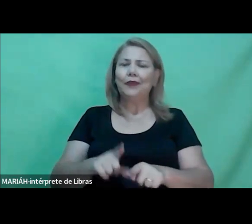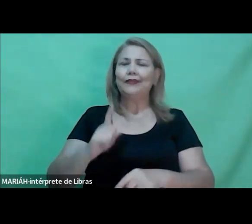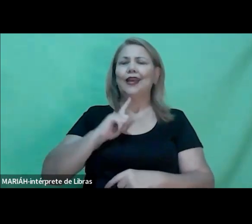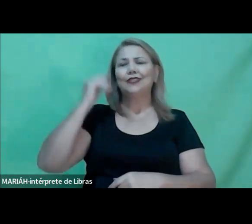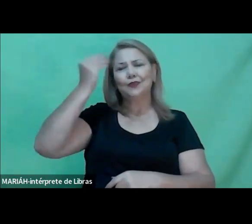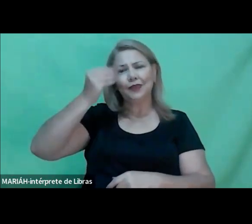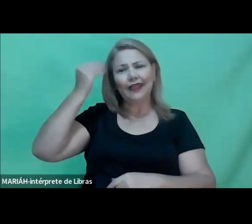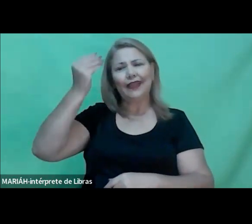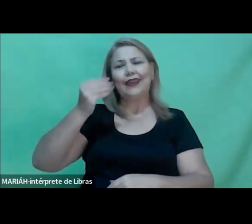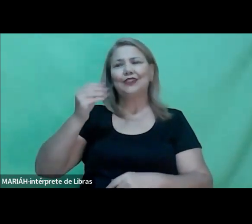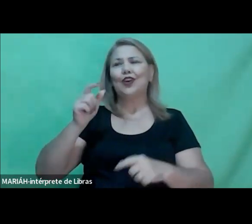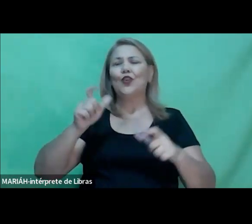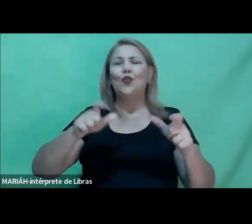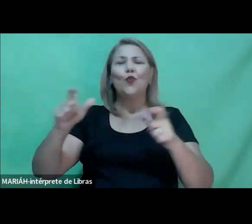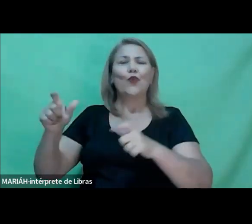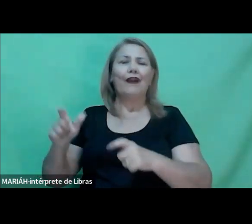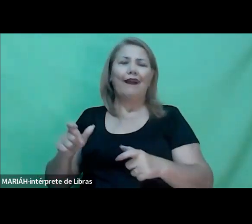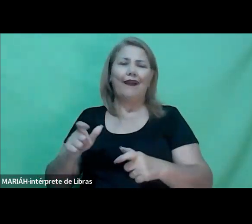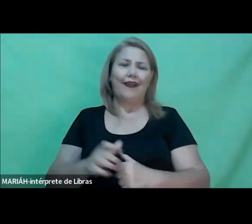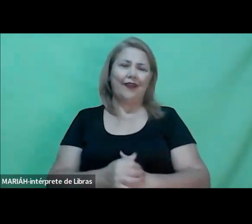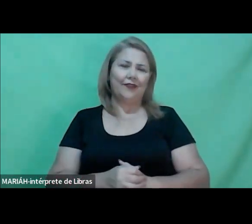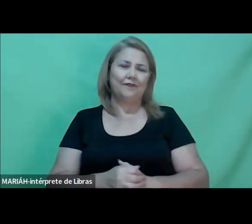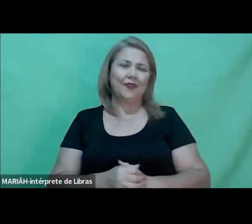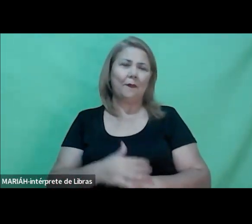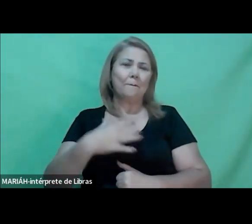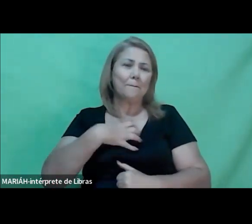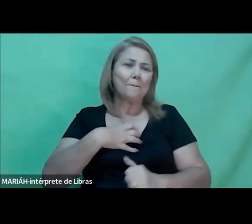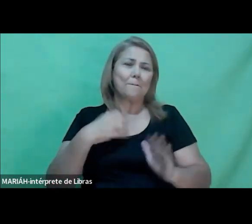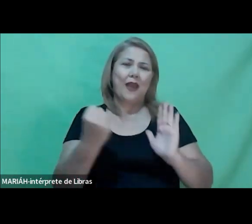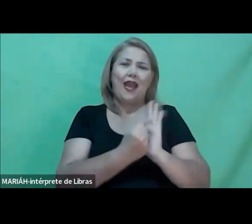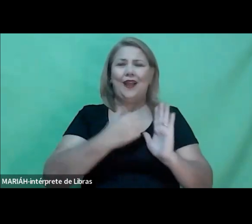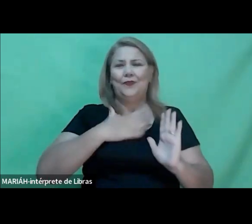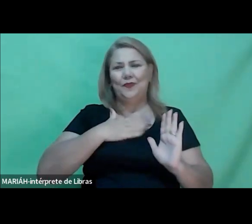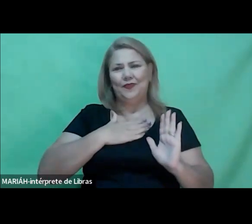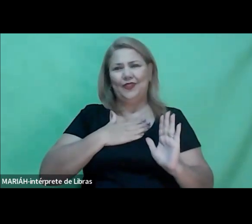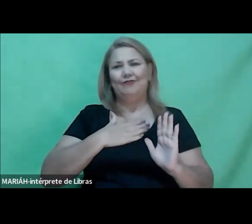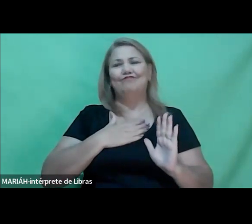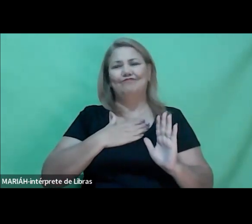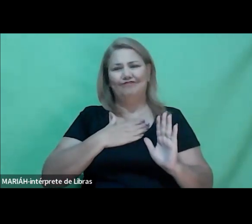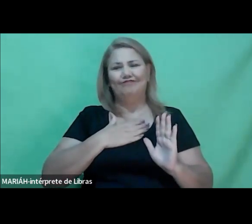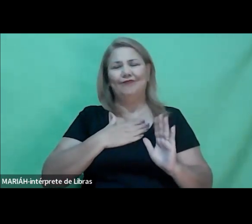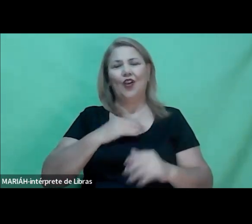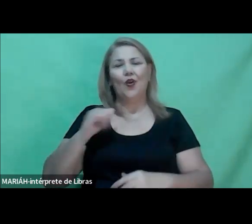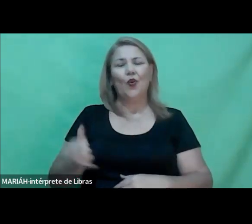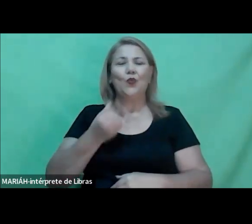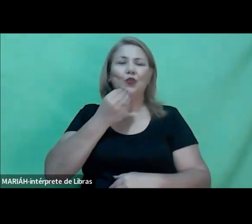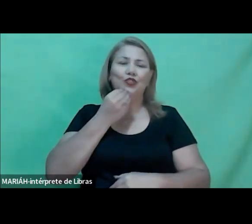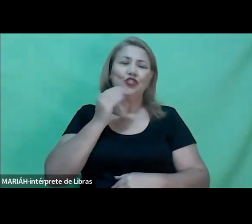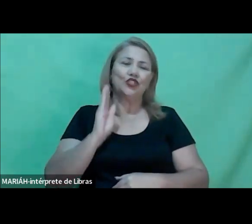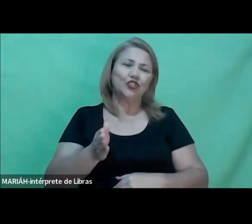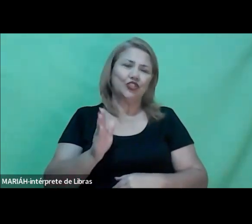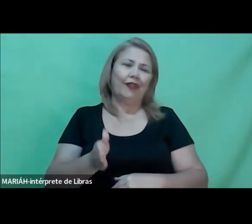paisajes que también me marcó muchísimo tuve la oportunidad de